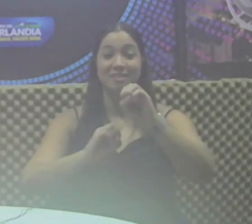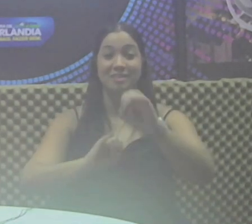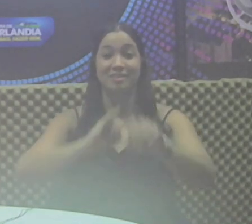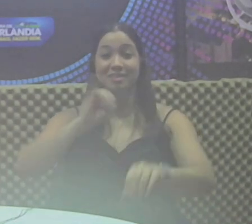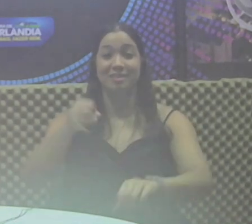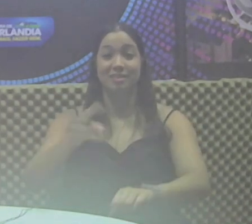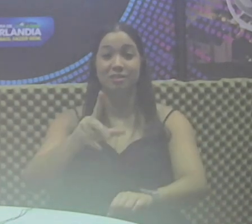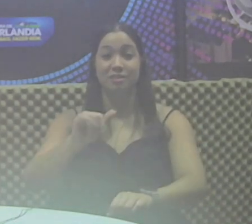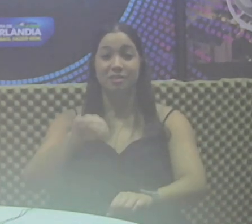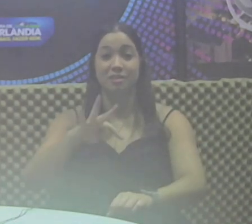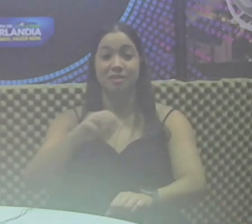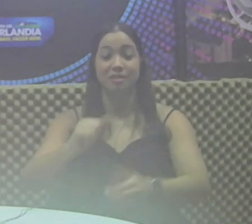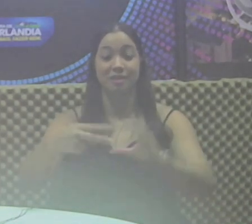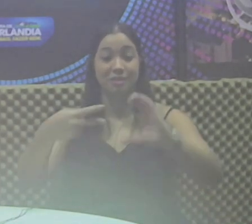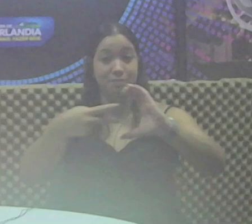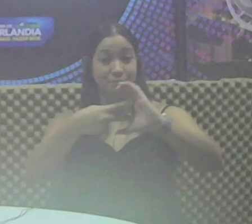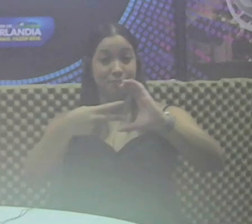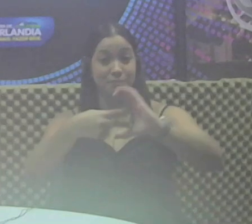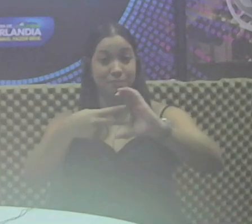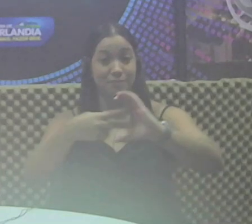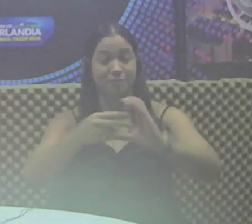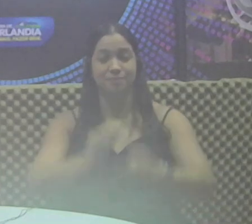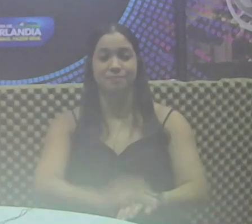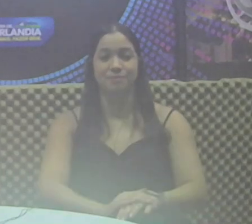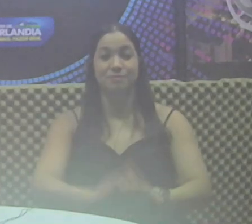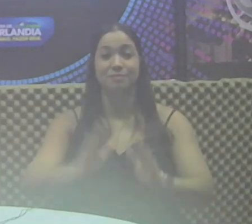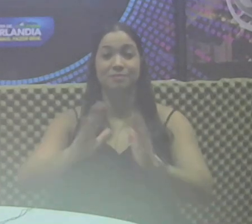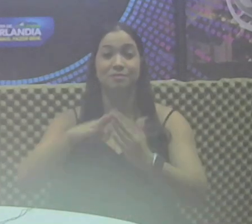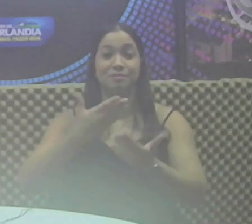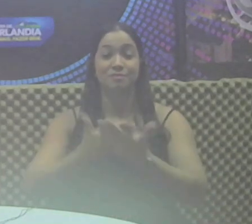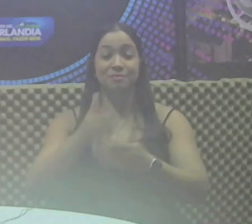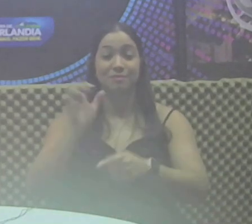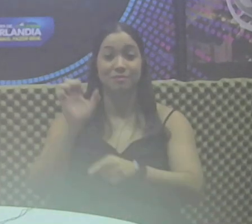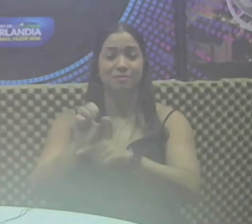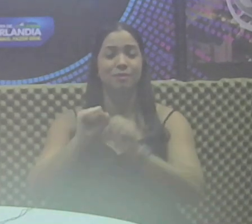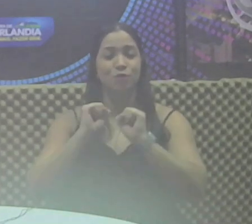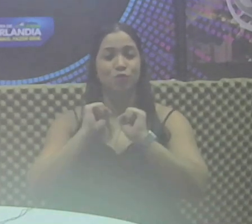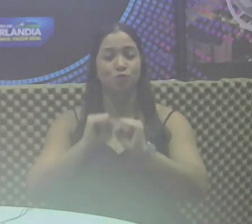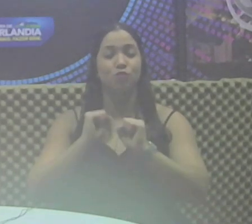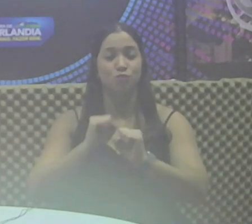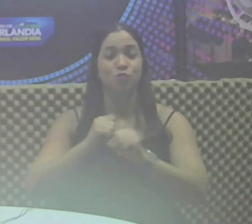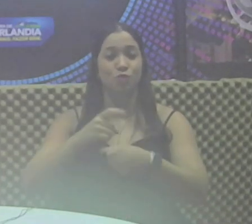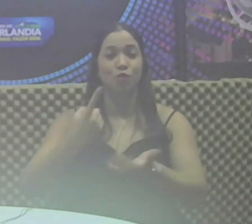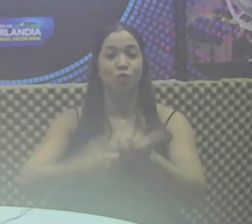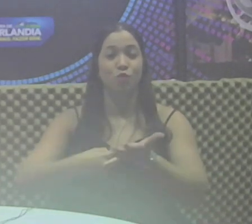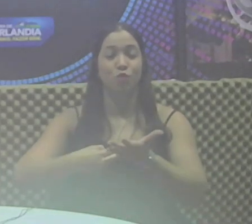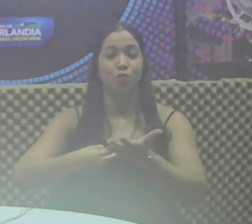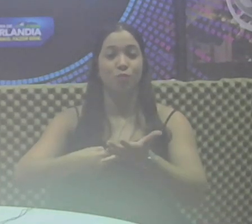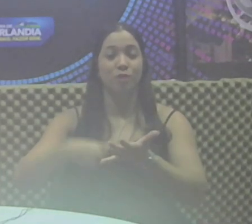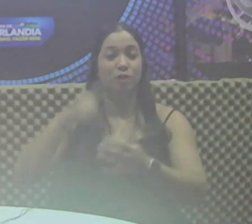Julieta Diniz, o CEMEP. Já as escolas estaduais podem reservar uma data pelo e-mail